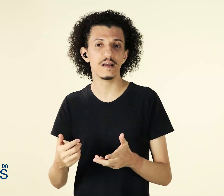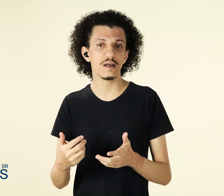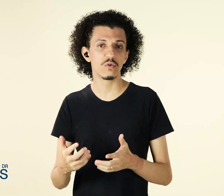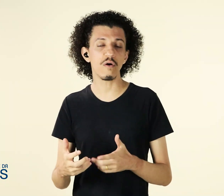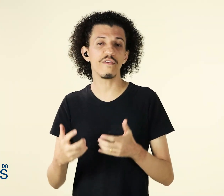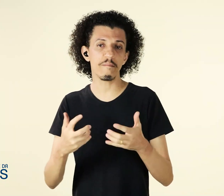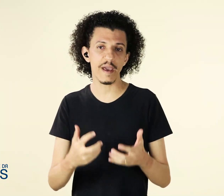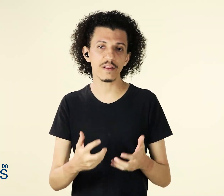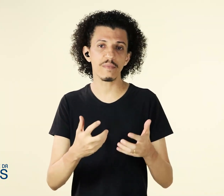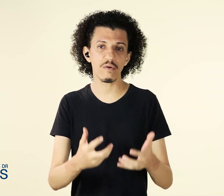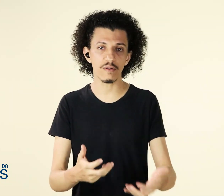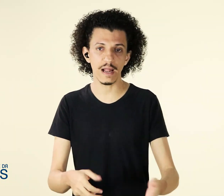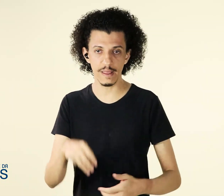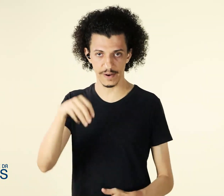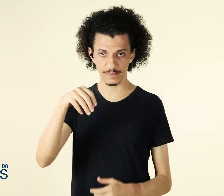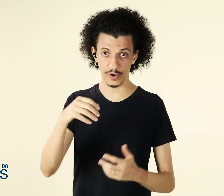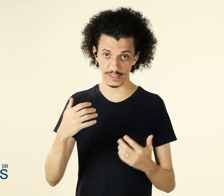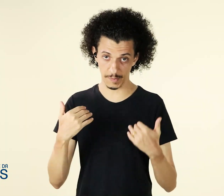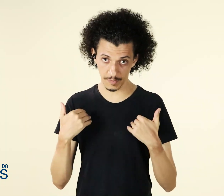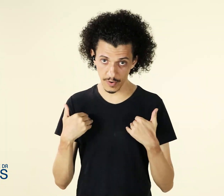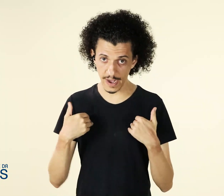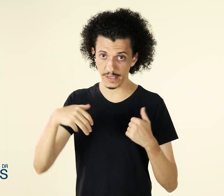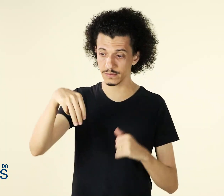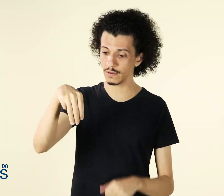do alfabeto manual da Libras. Por exemplo, no meu caso,